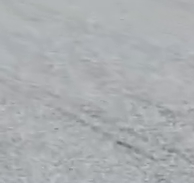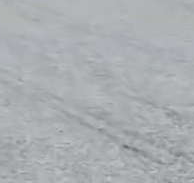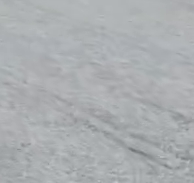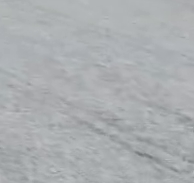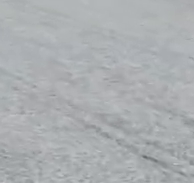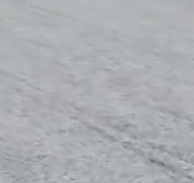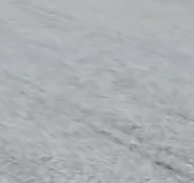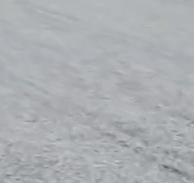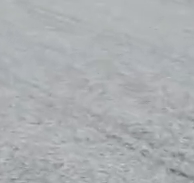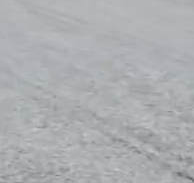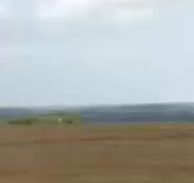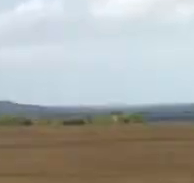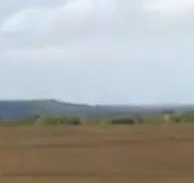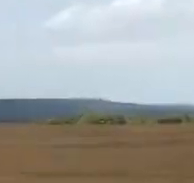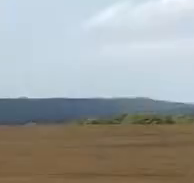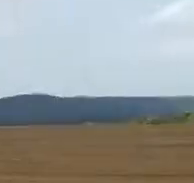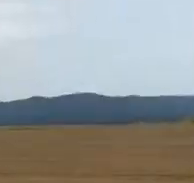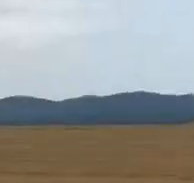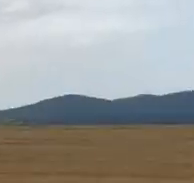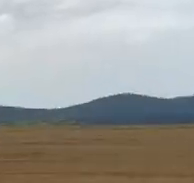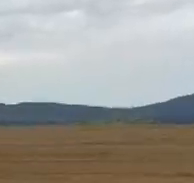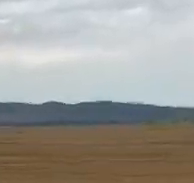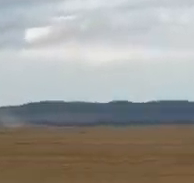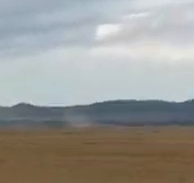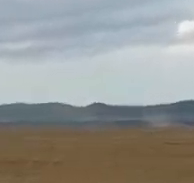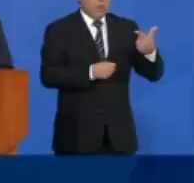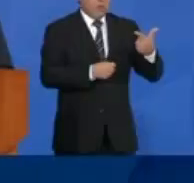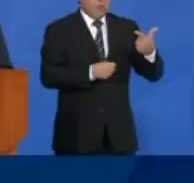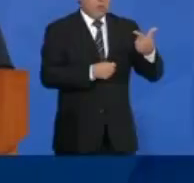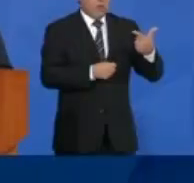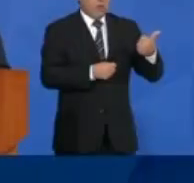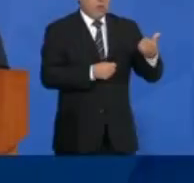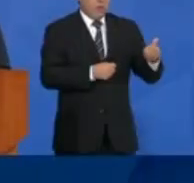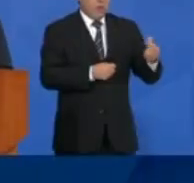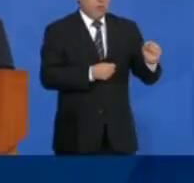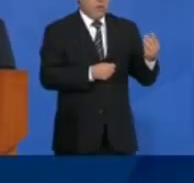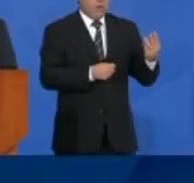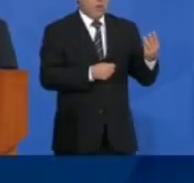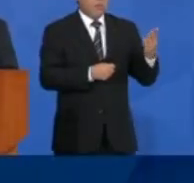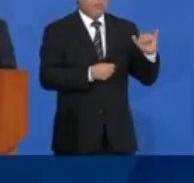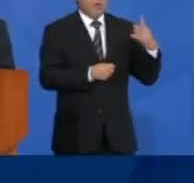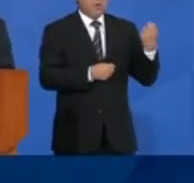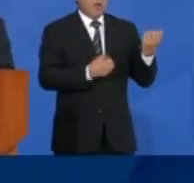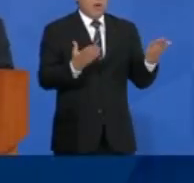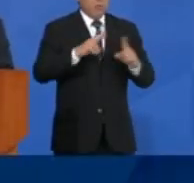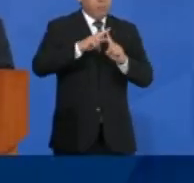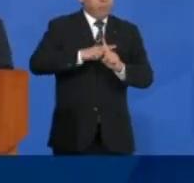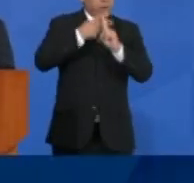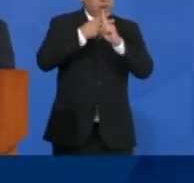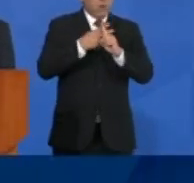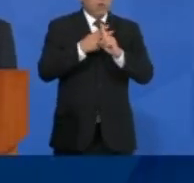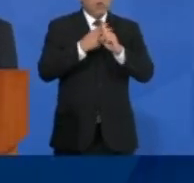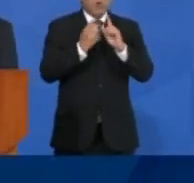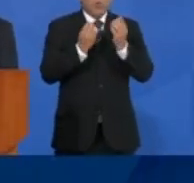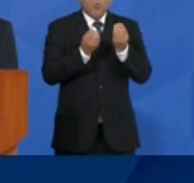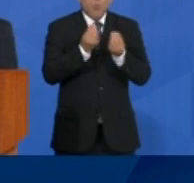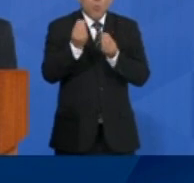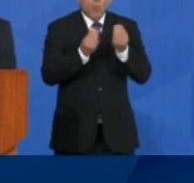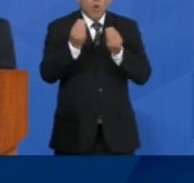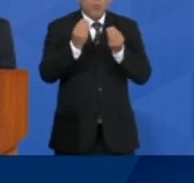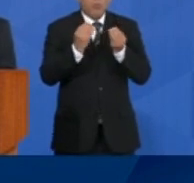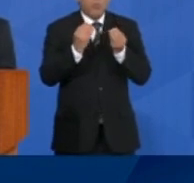destinou 13 bilhões de reais para equalização de juros e desde montante não é a taxa de juros controlados serão